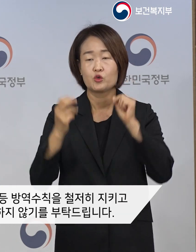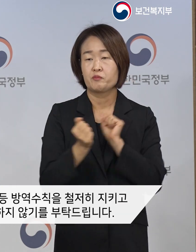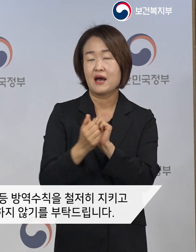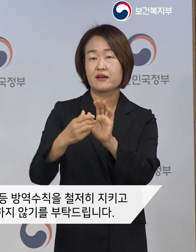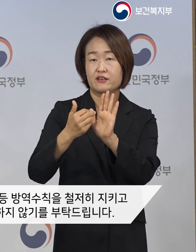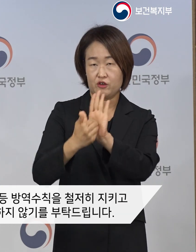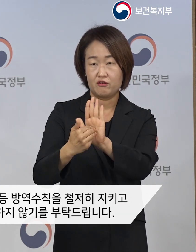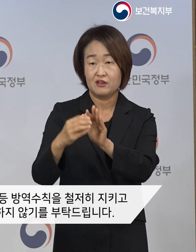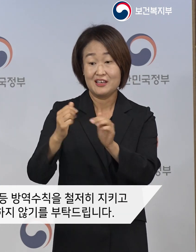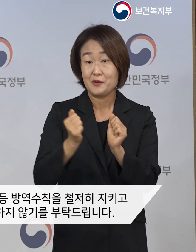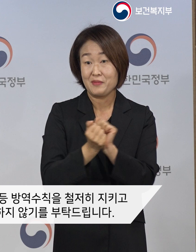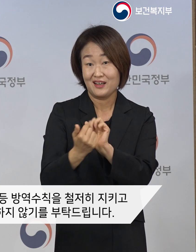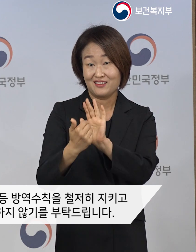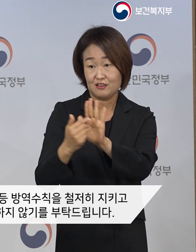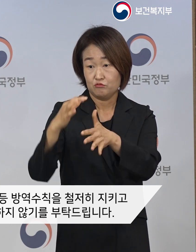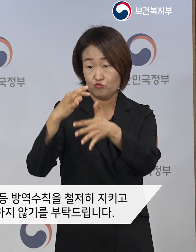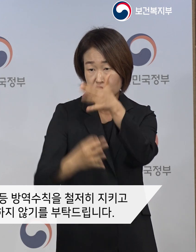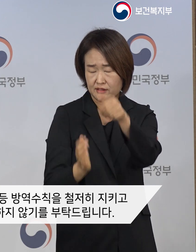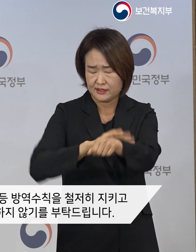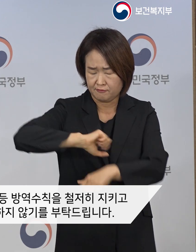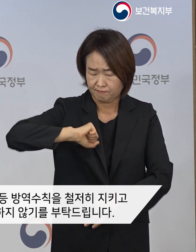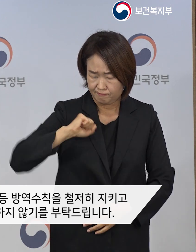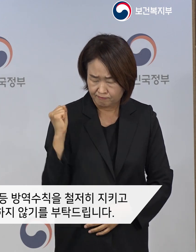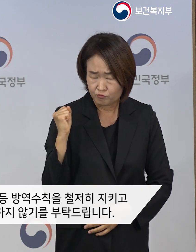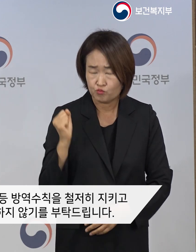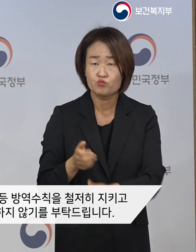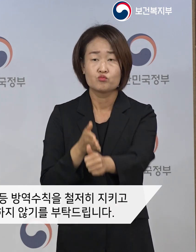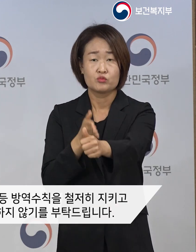다중이용시설은 방문하지 않기를 부탁드립니다.